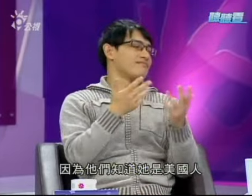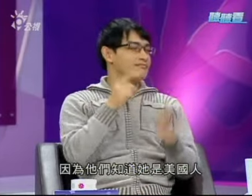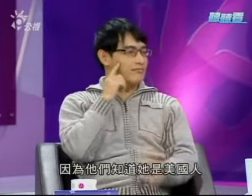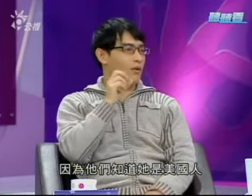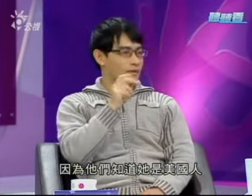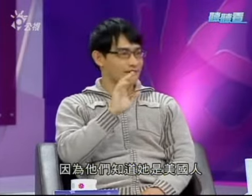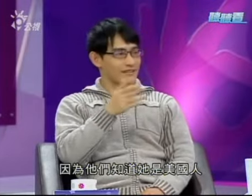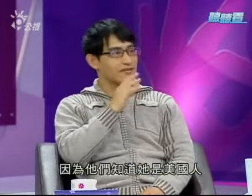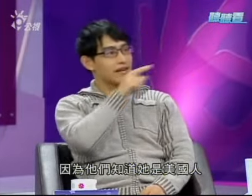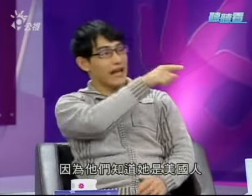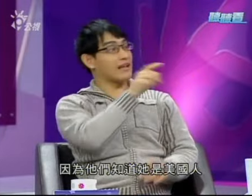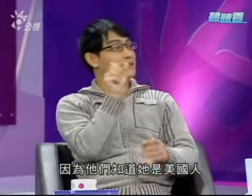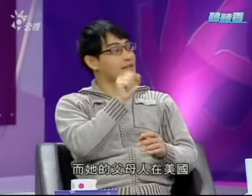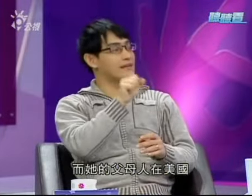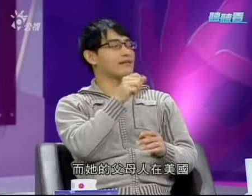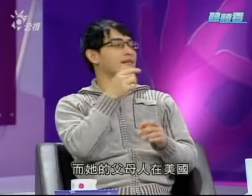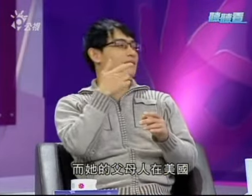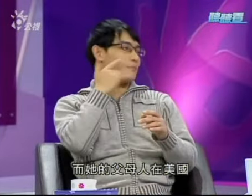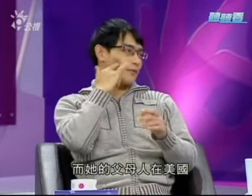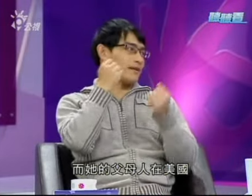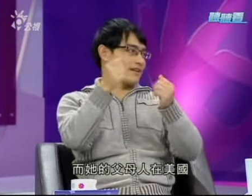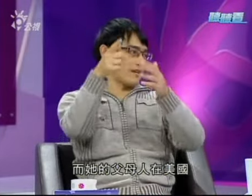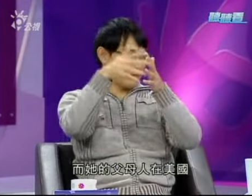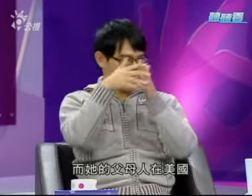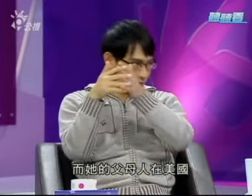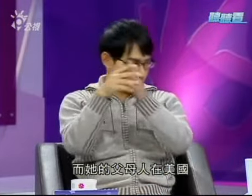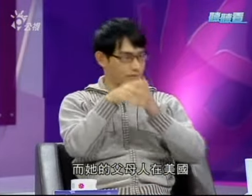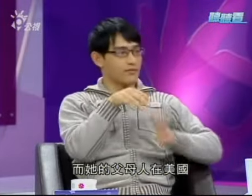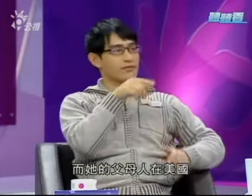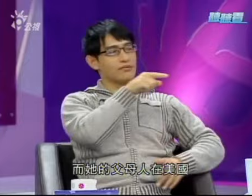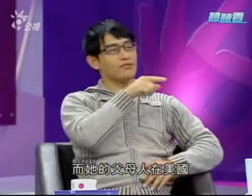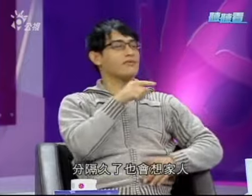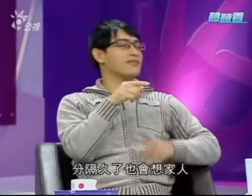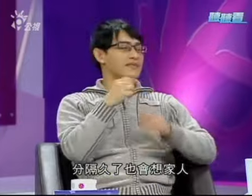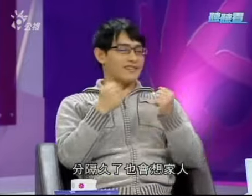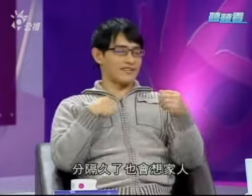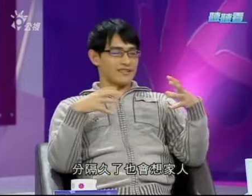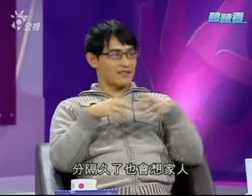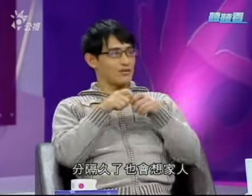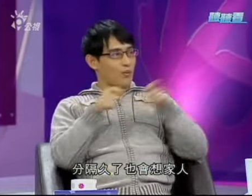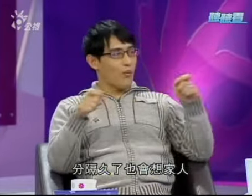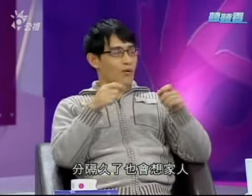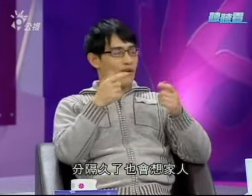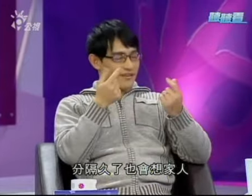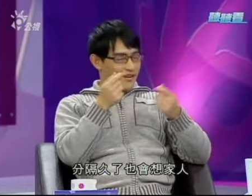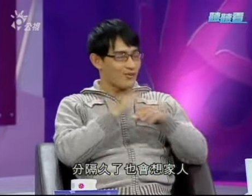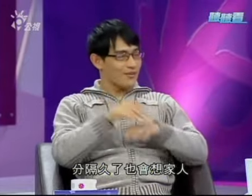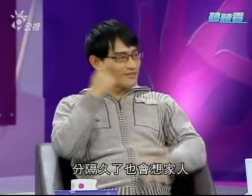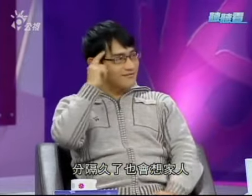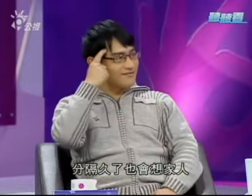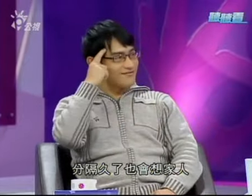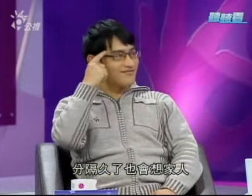他是美国人而他的父母人在美国分隔久了也会想家人